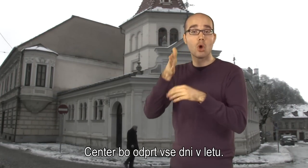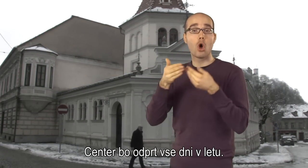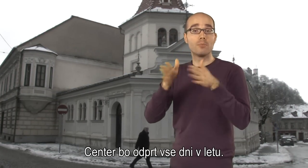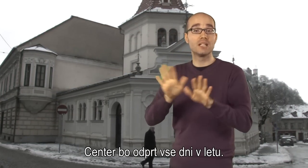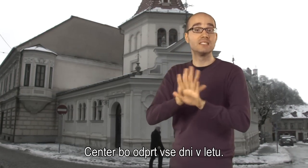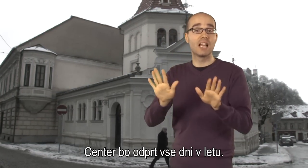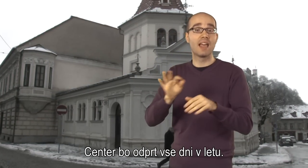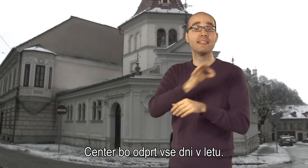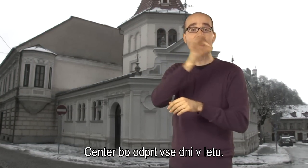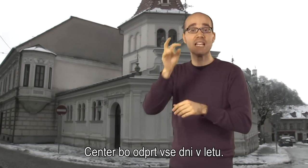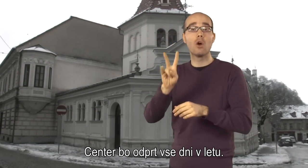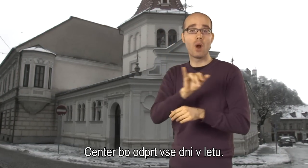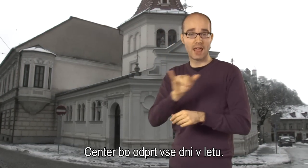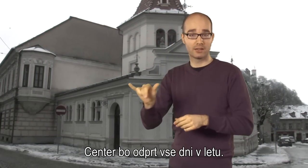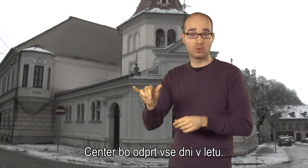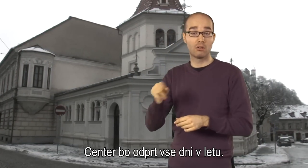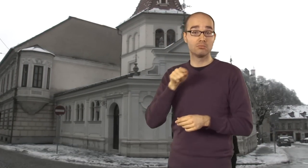Center bo odprt vse dni v letu.